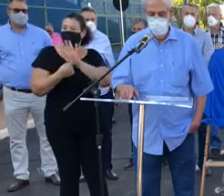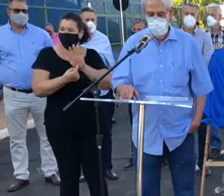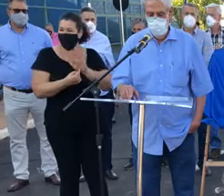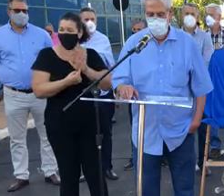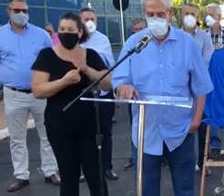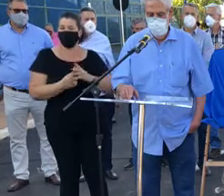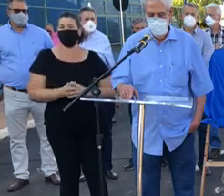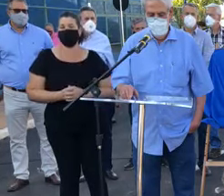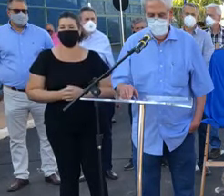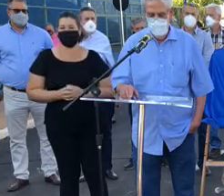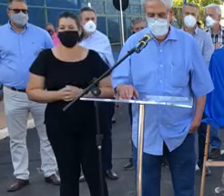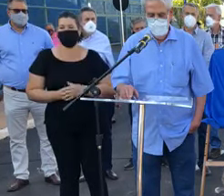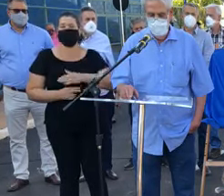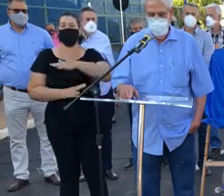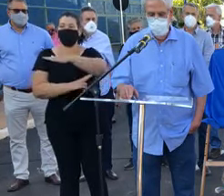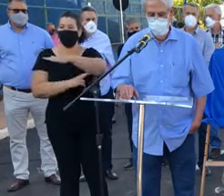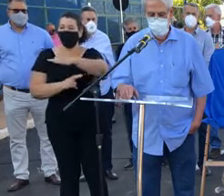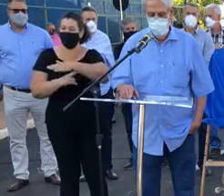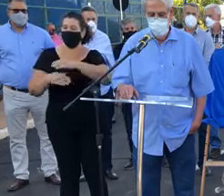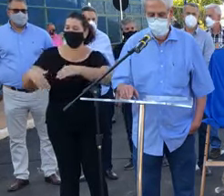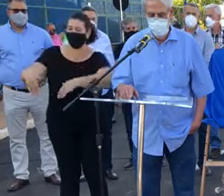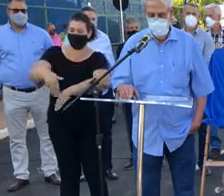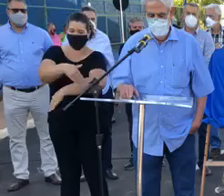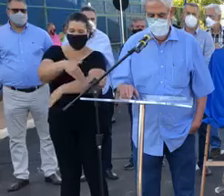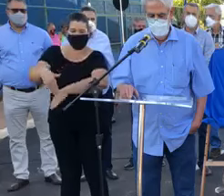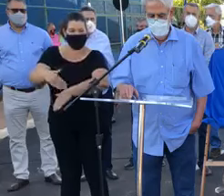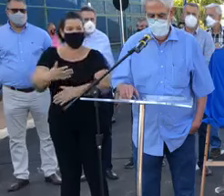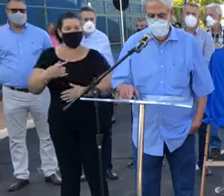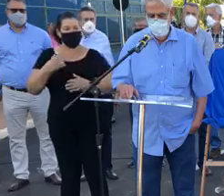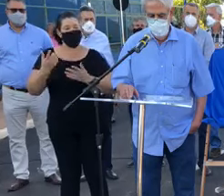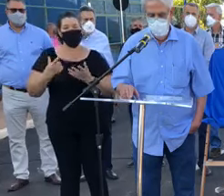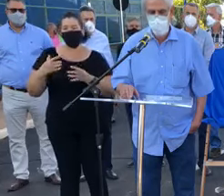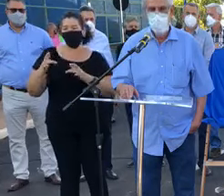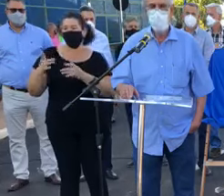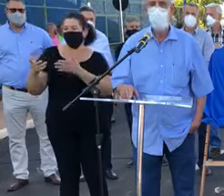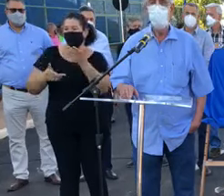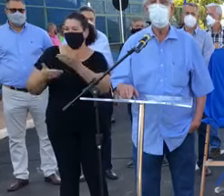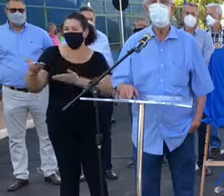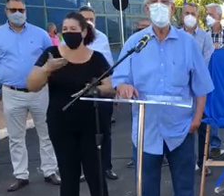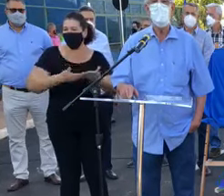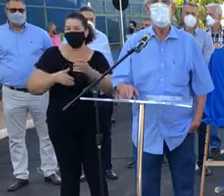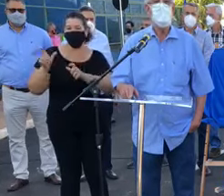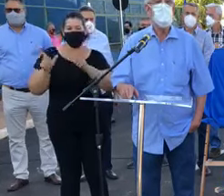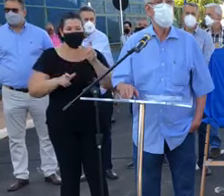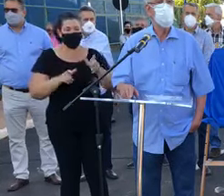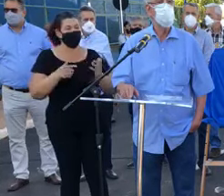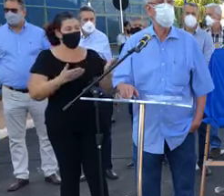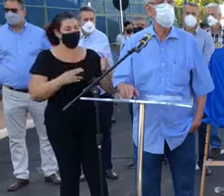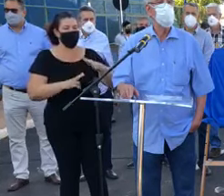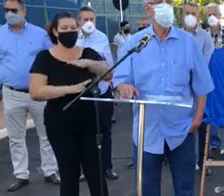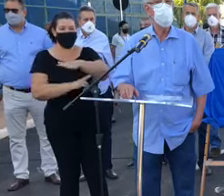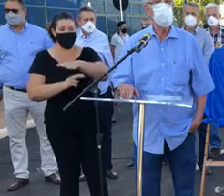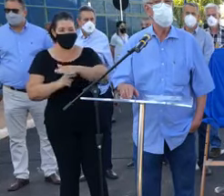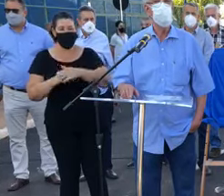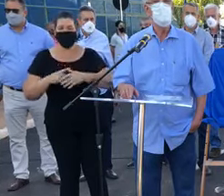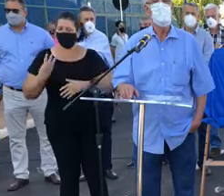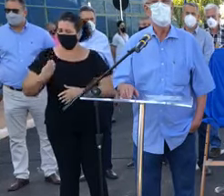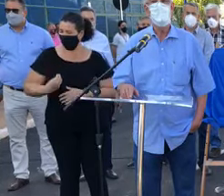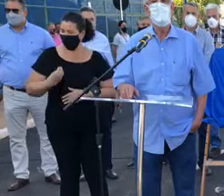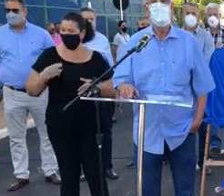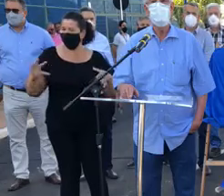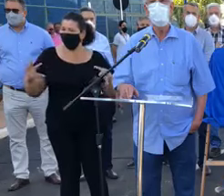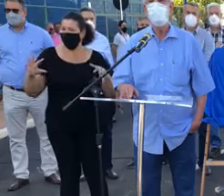pontes em estradas, pontes simbólicas entre pessoas, Com essa trincheira, passou sua vida